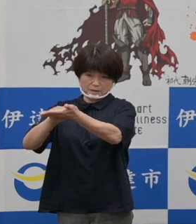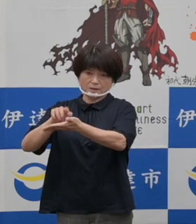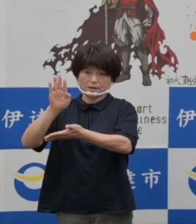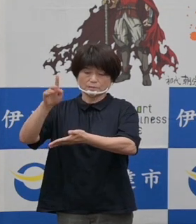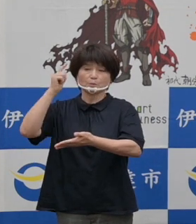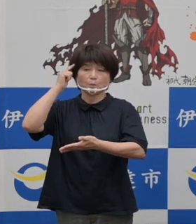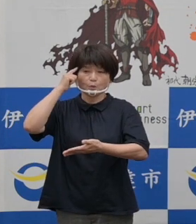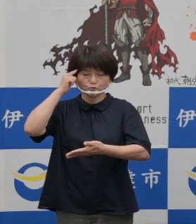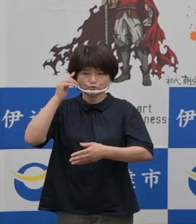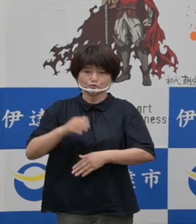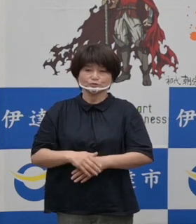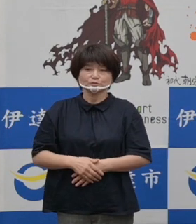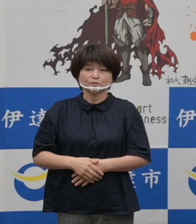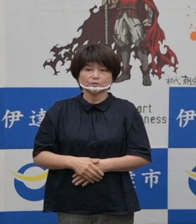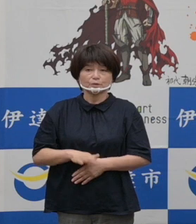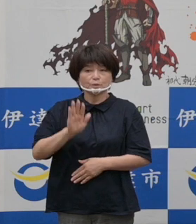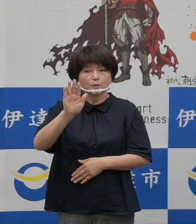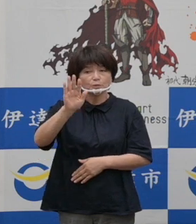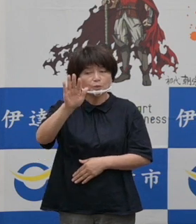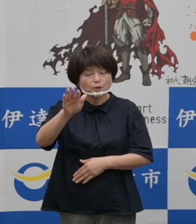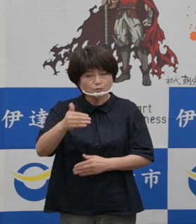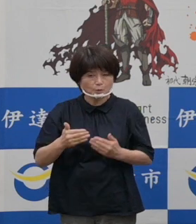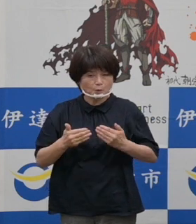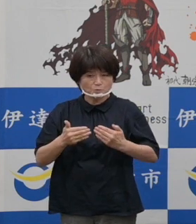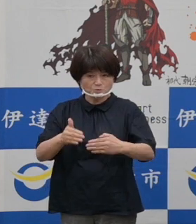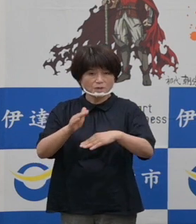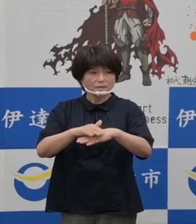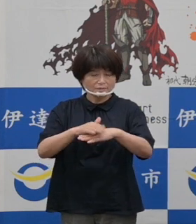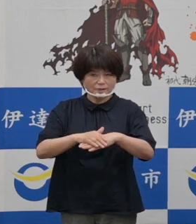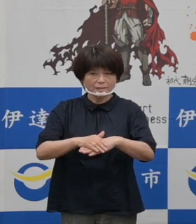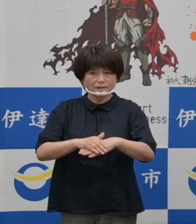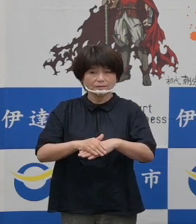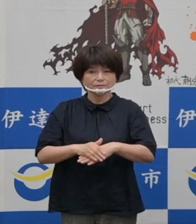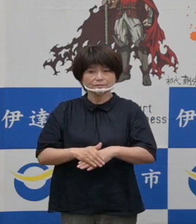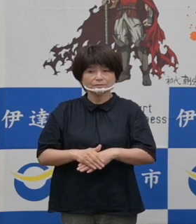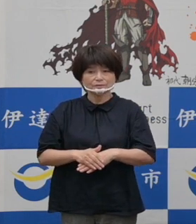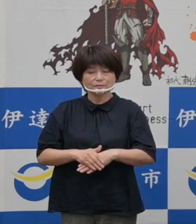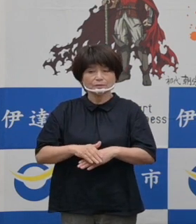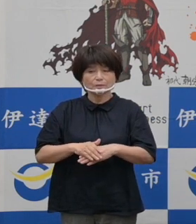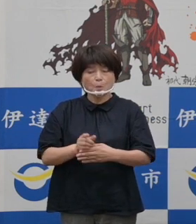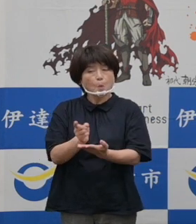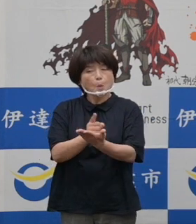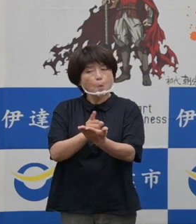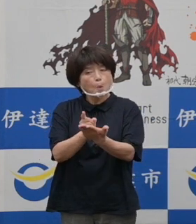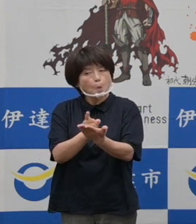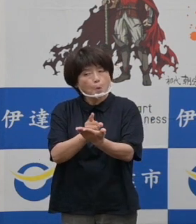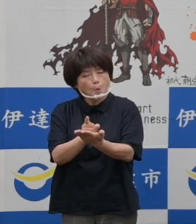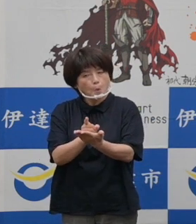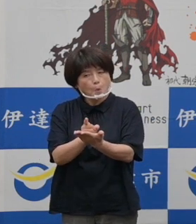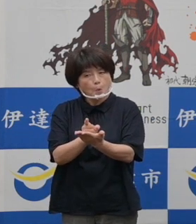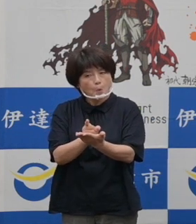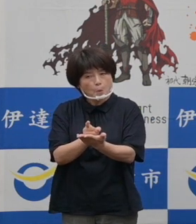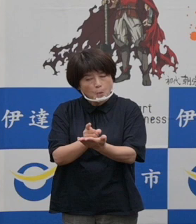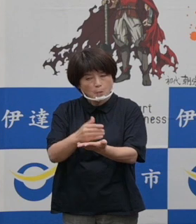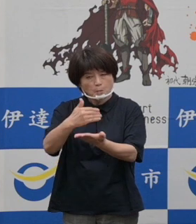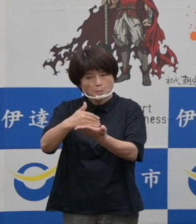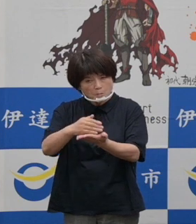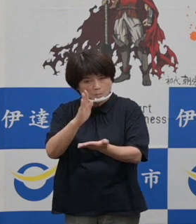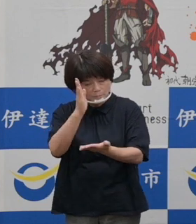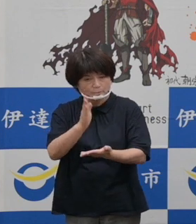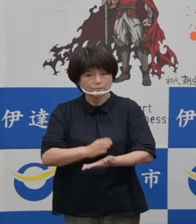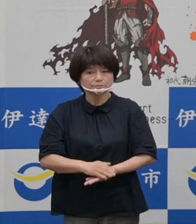ども、今後 の進め方というか、今後の方向性をお話しいただく、まあ、もちろん着々